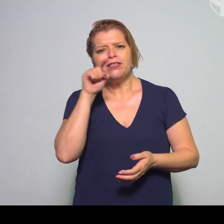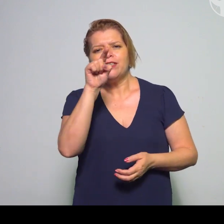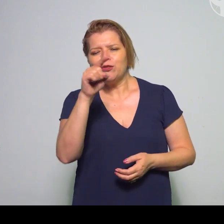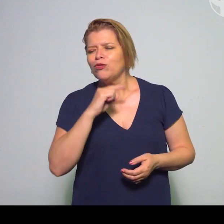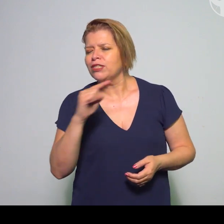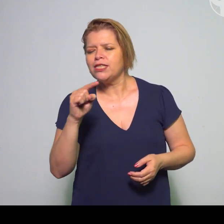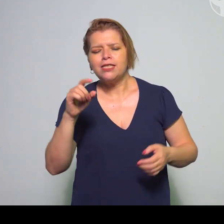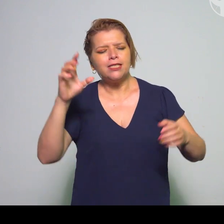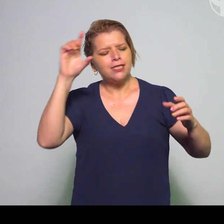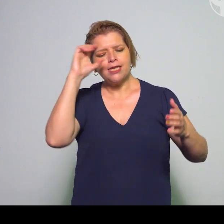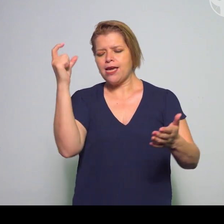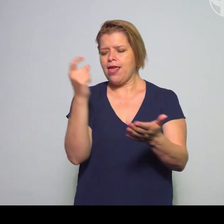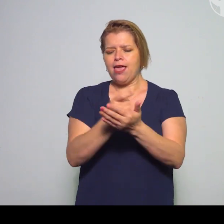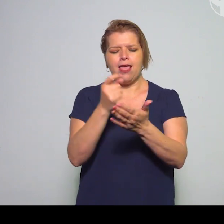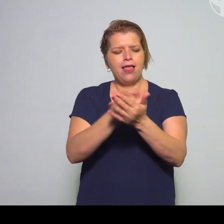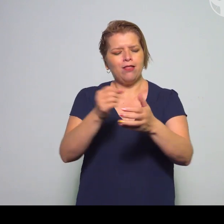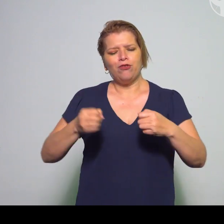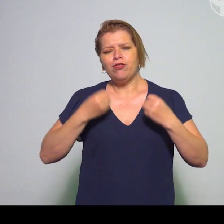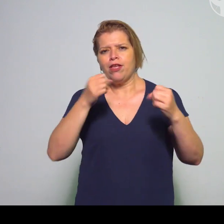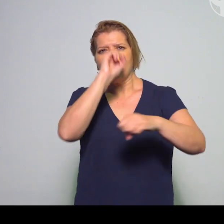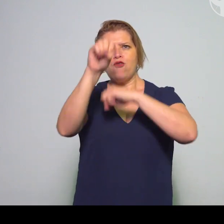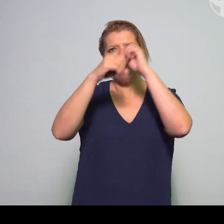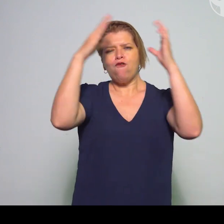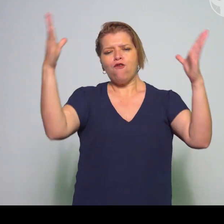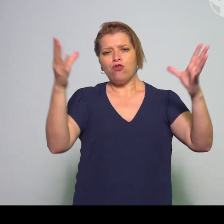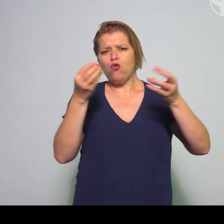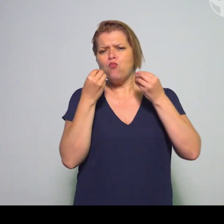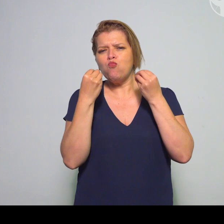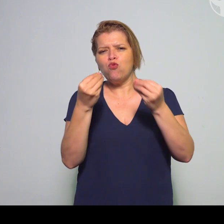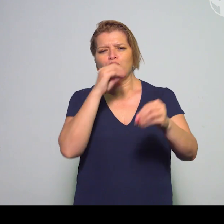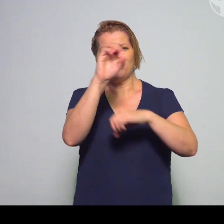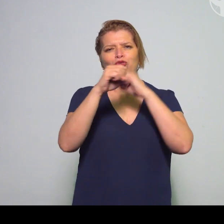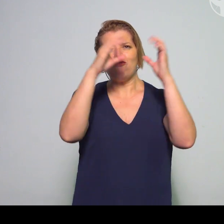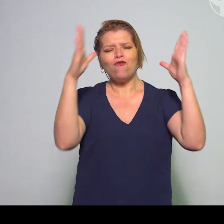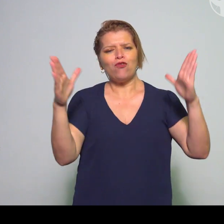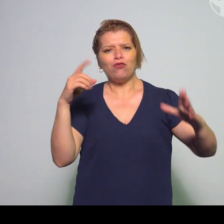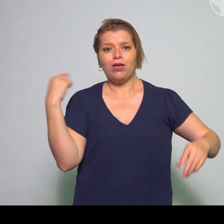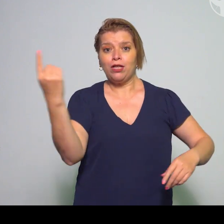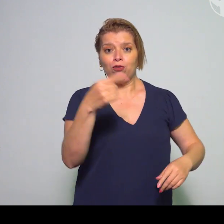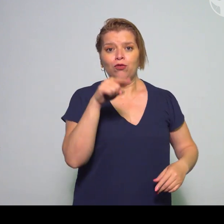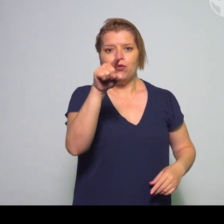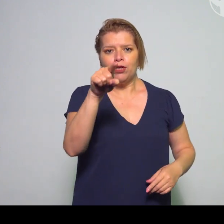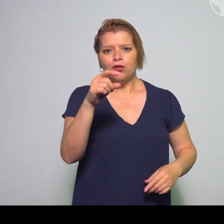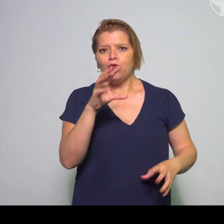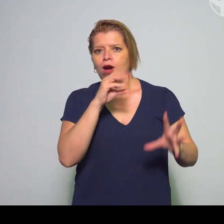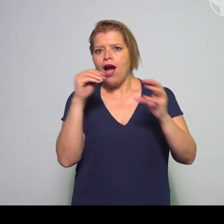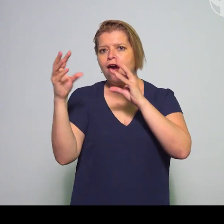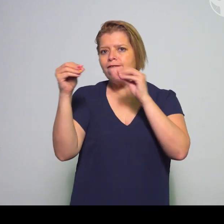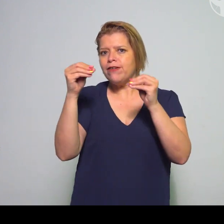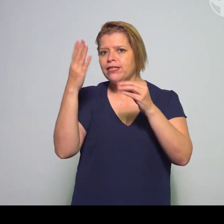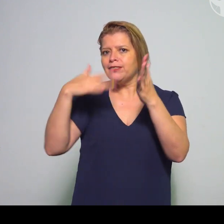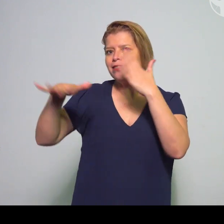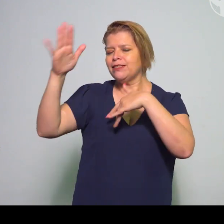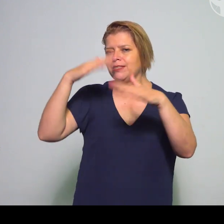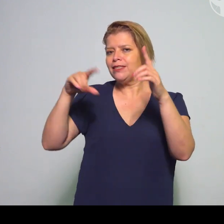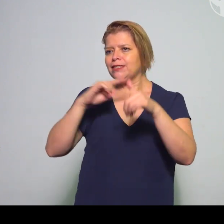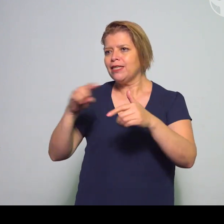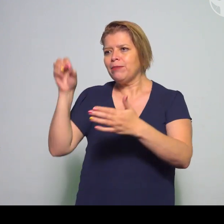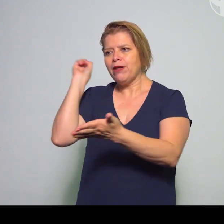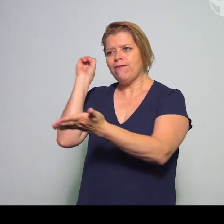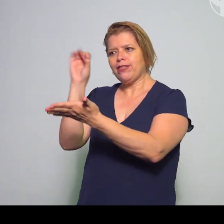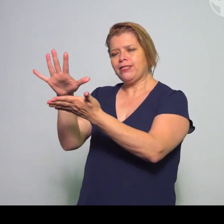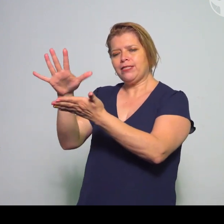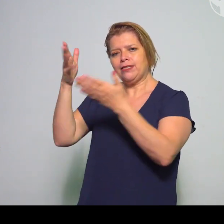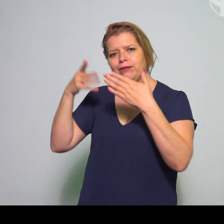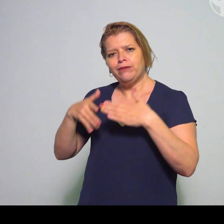que tú estás dando fruto, que estás dando mucho fruto. Que todo lo que hables sea para